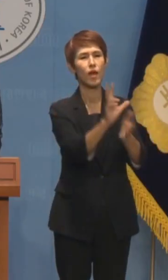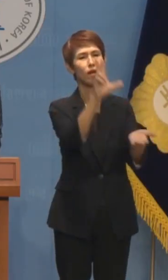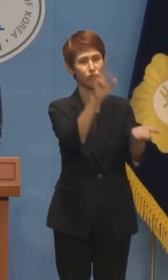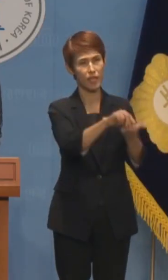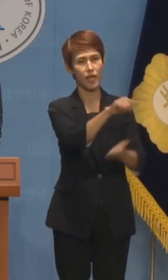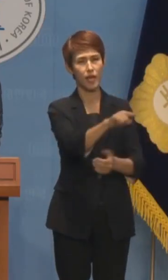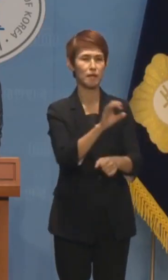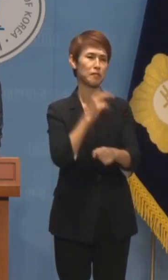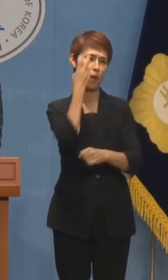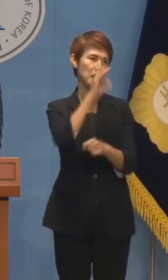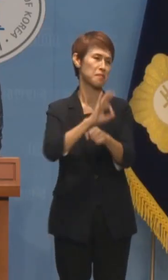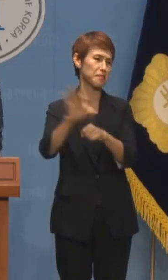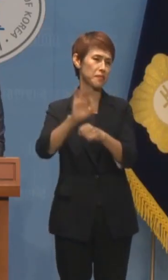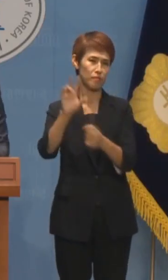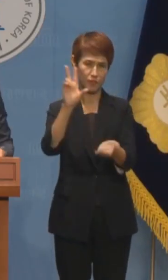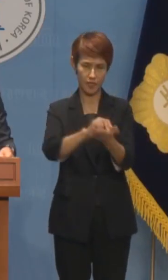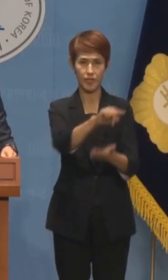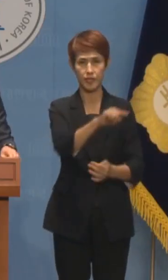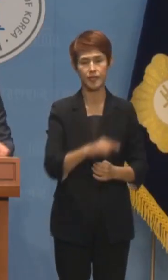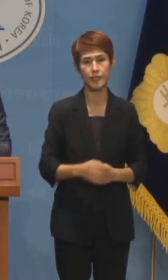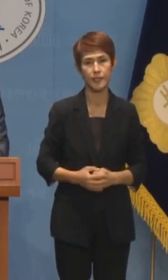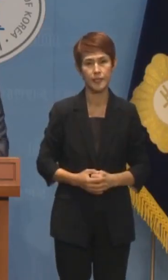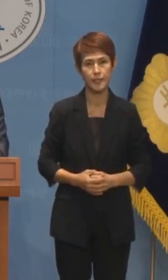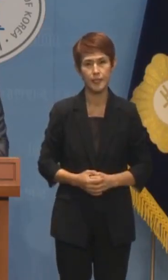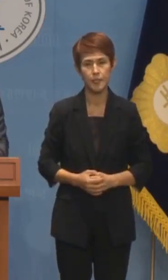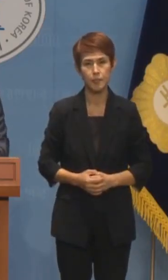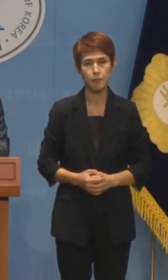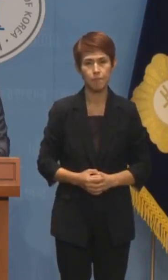관리 부실입니다.